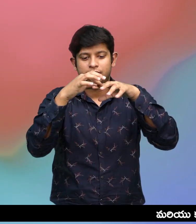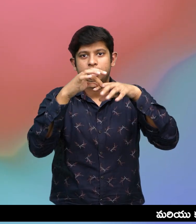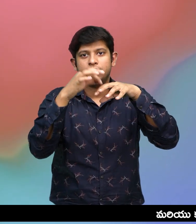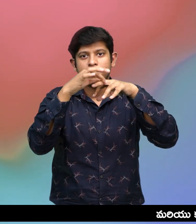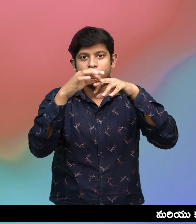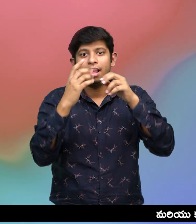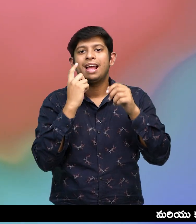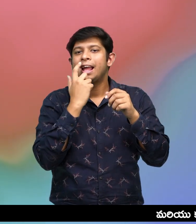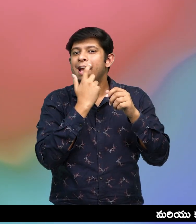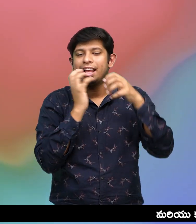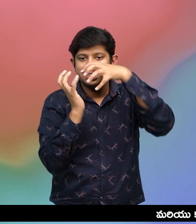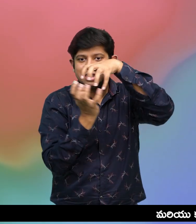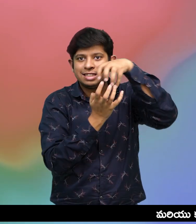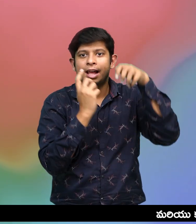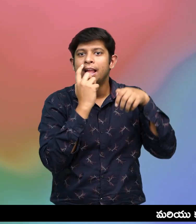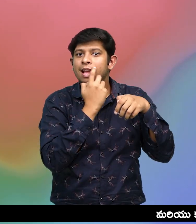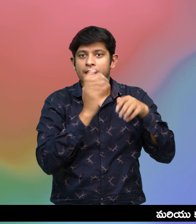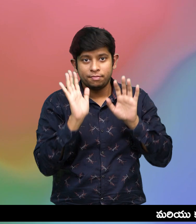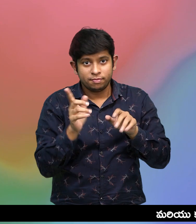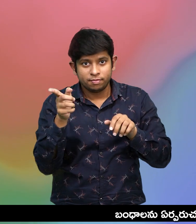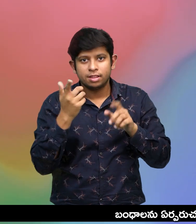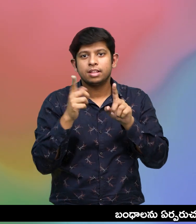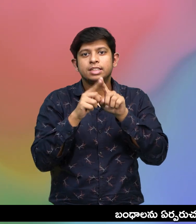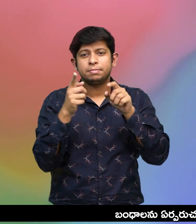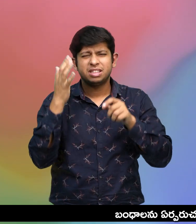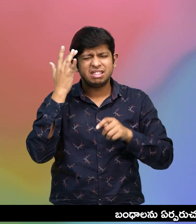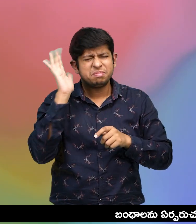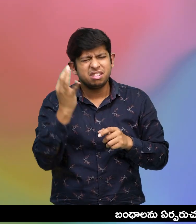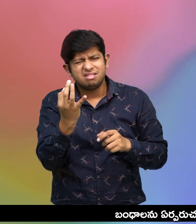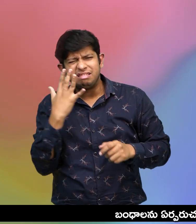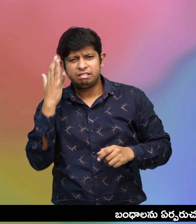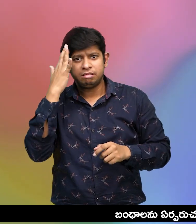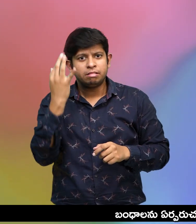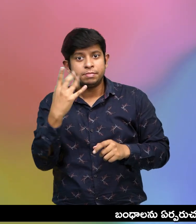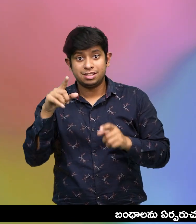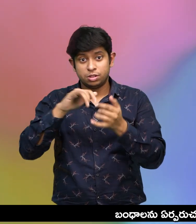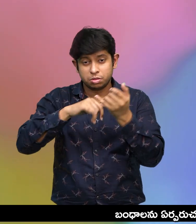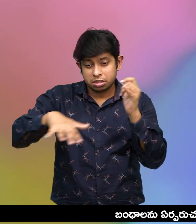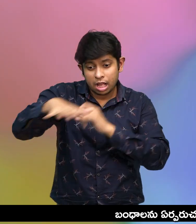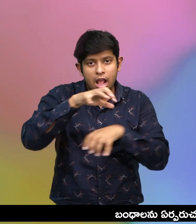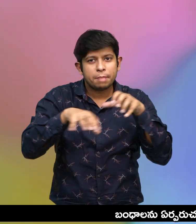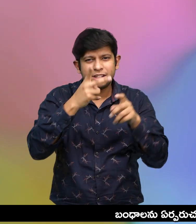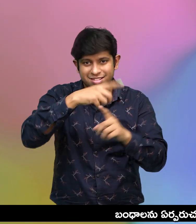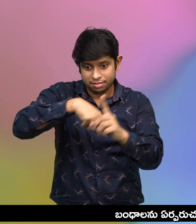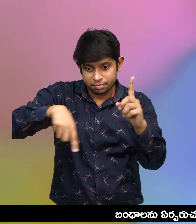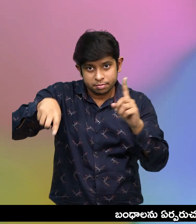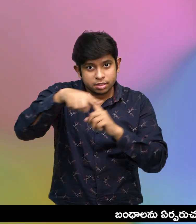మరియు కుటుంబం మరియు స్నేహితులతో బంధాలను ఏర్పరచుకునే చాలా తెలివైన సామాజిక